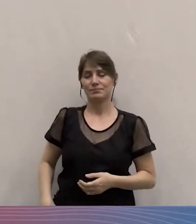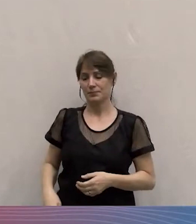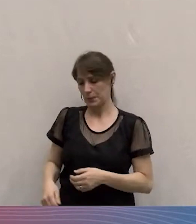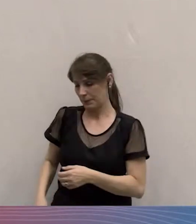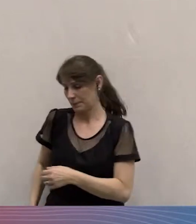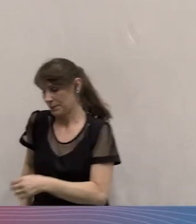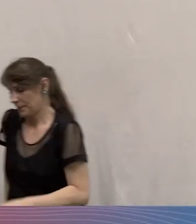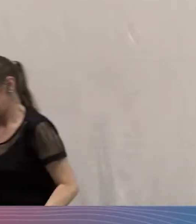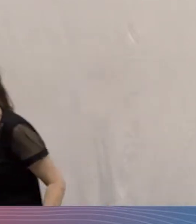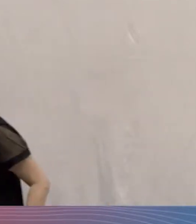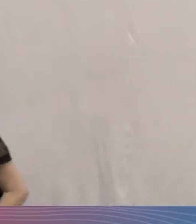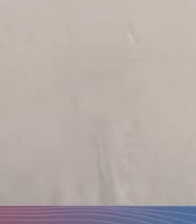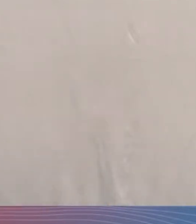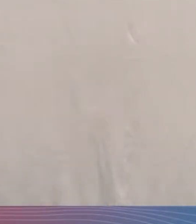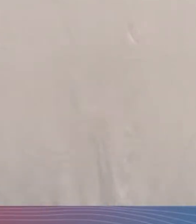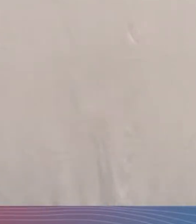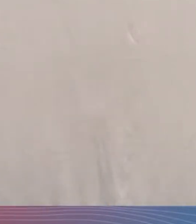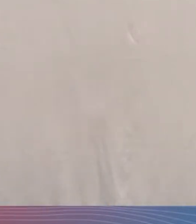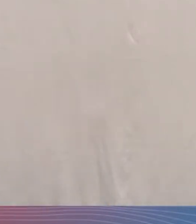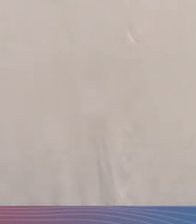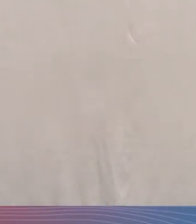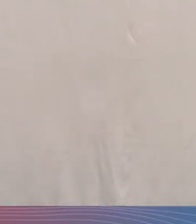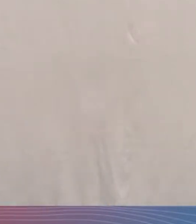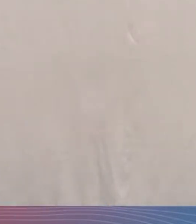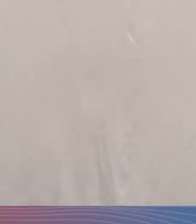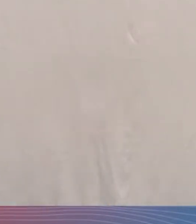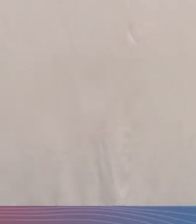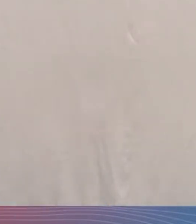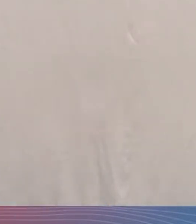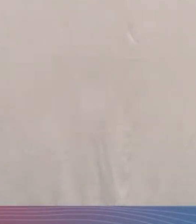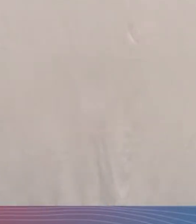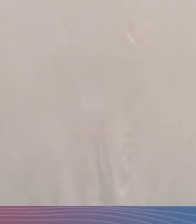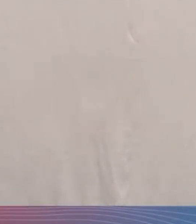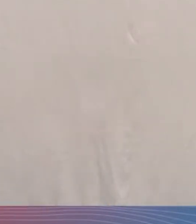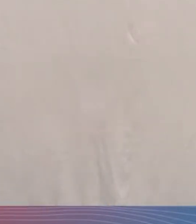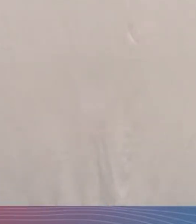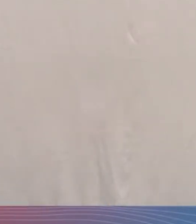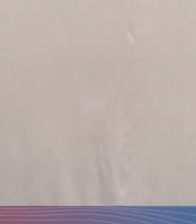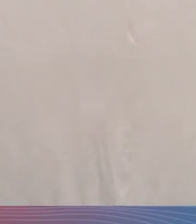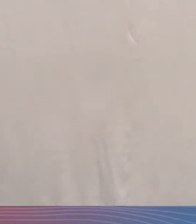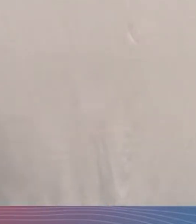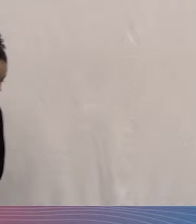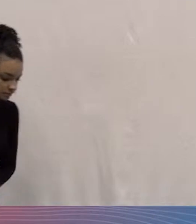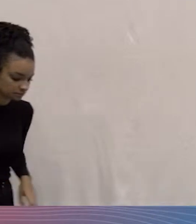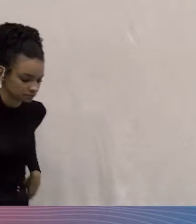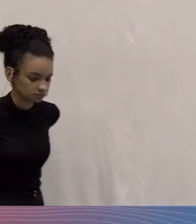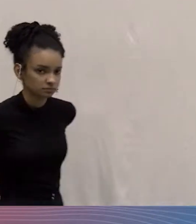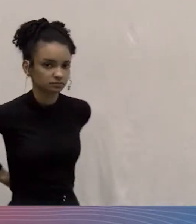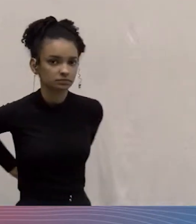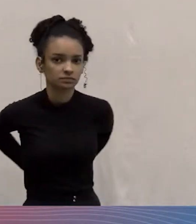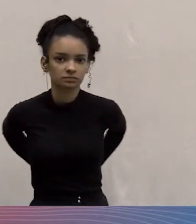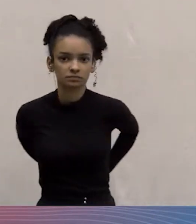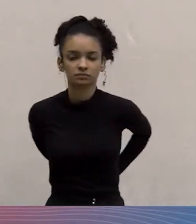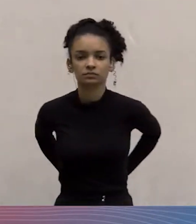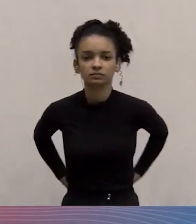revestais. Vamos revestir. Vamos vestir. Vamos colocar. Revistais do novo homem,